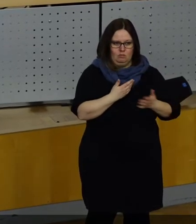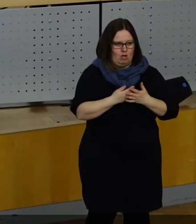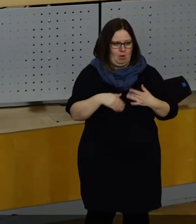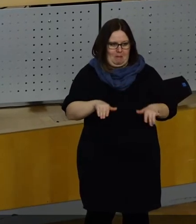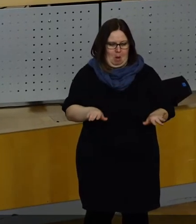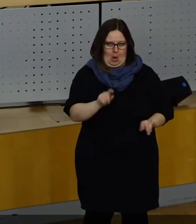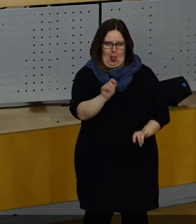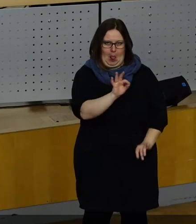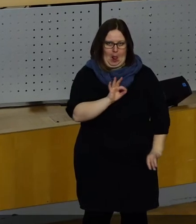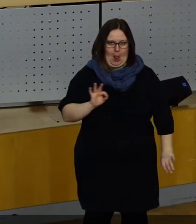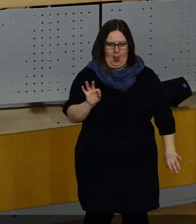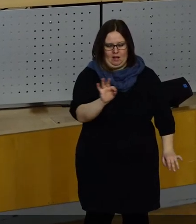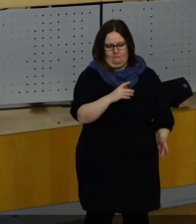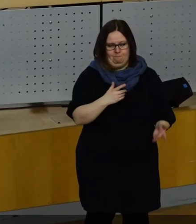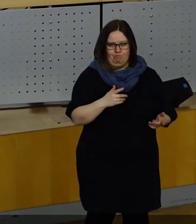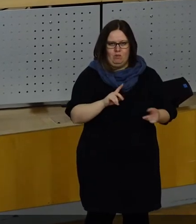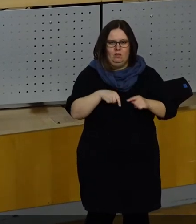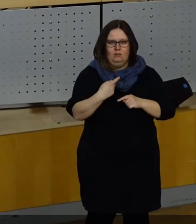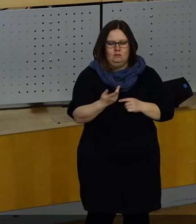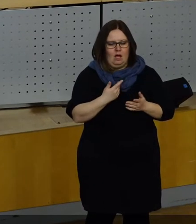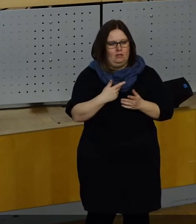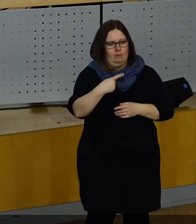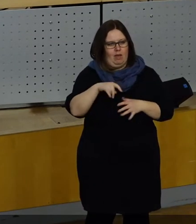Barock. Später dann